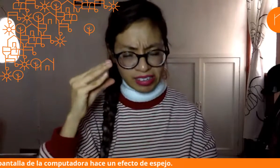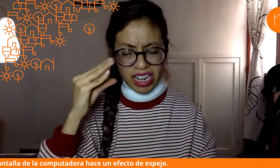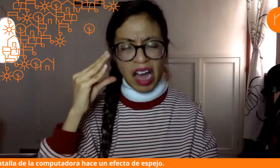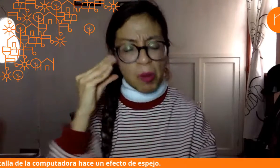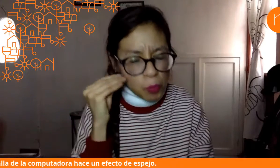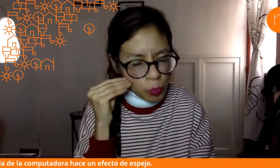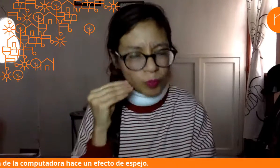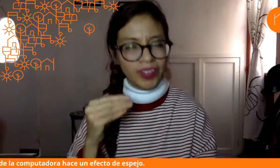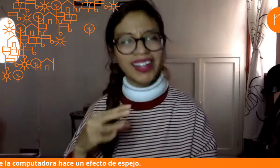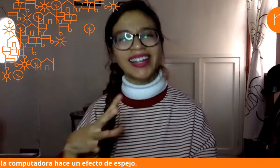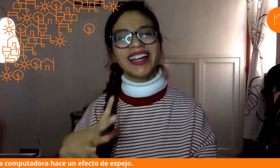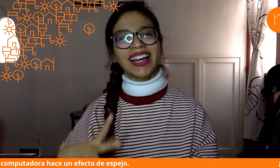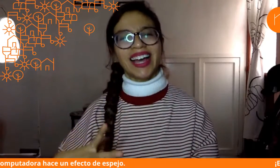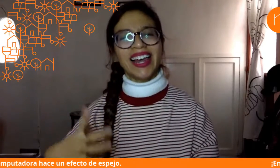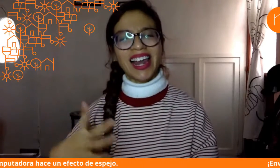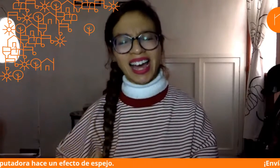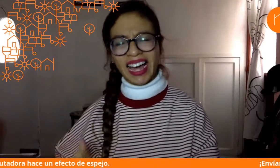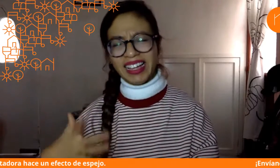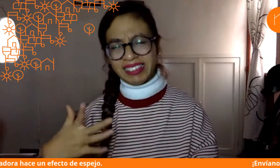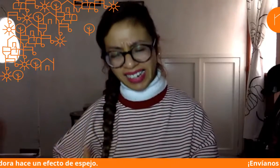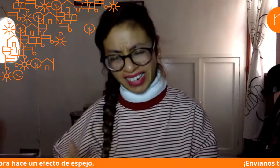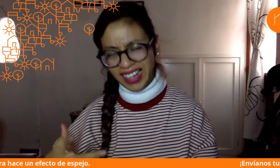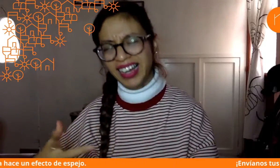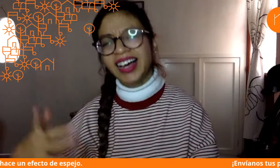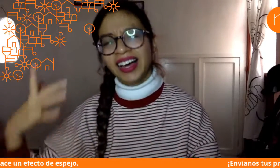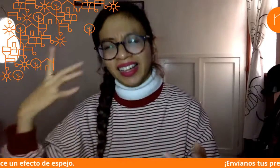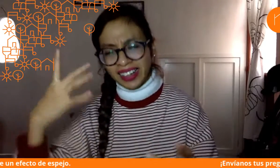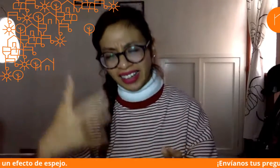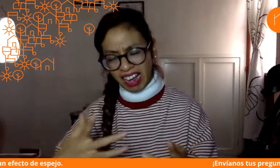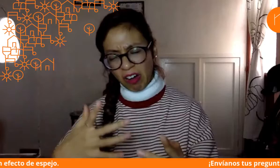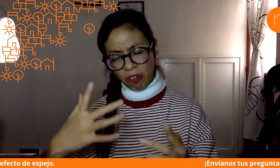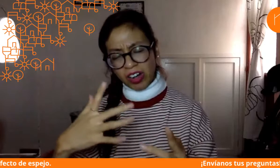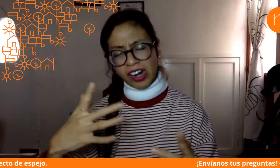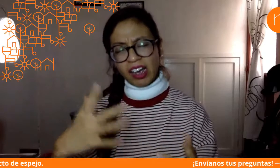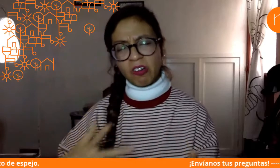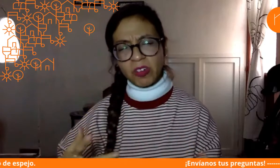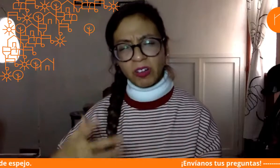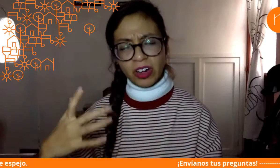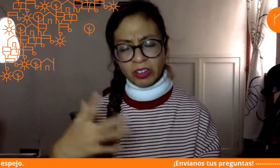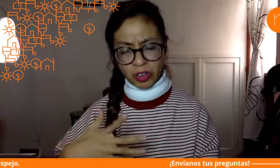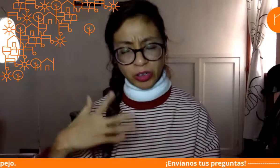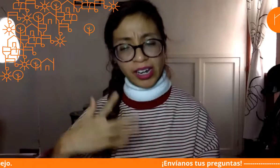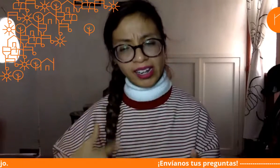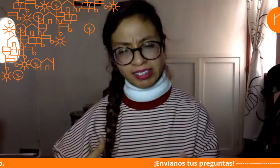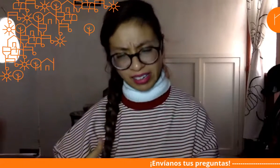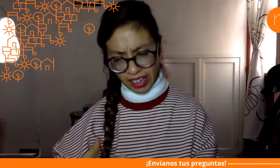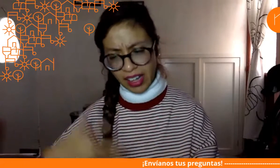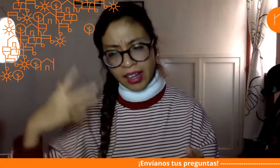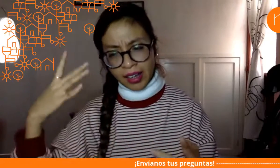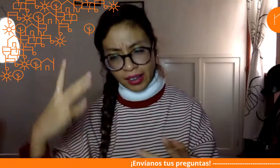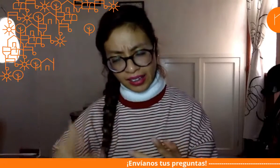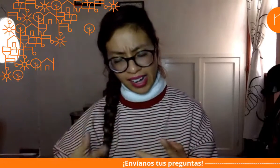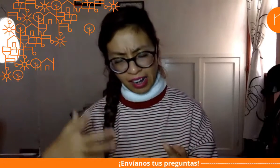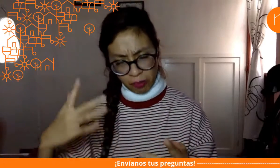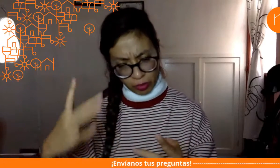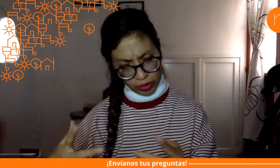señal, la señal de, o bueno, la configuración de la señal de la